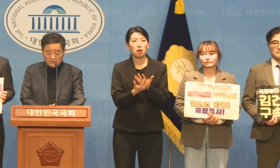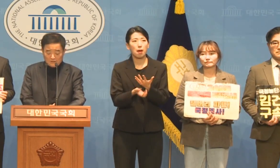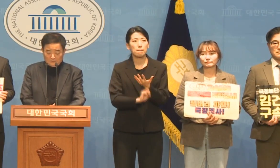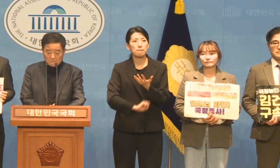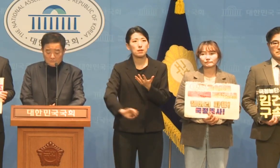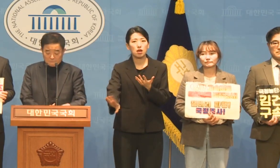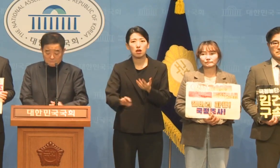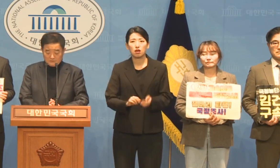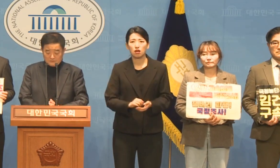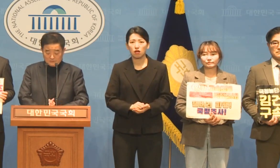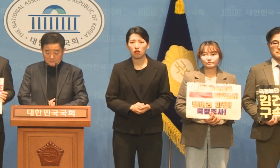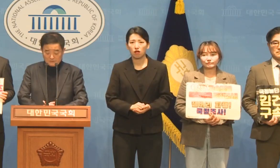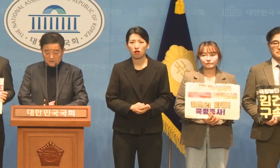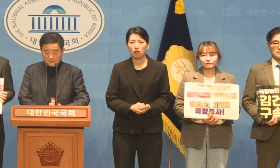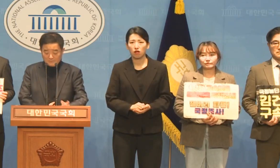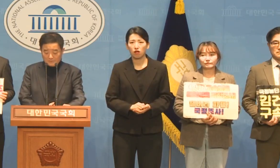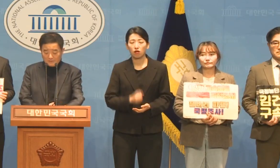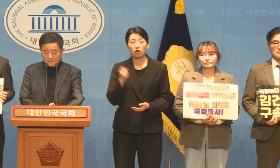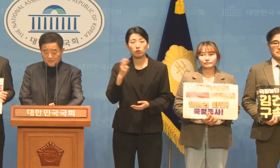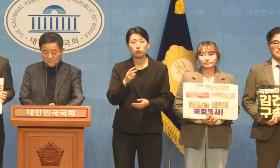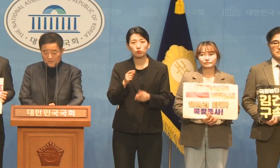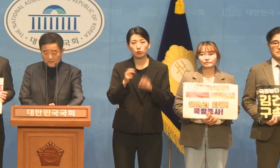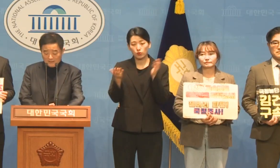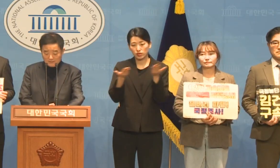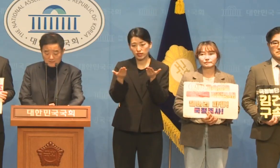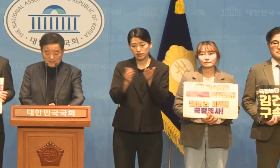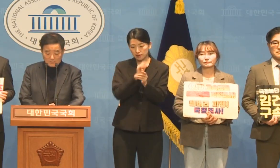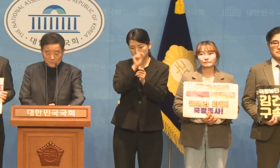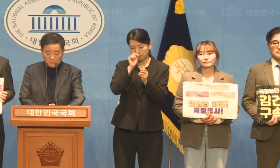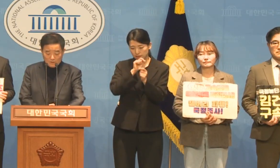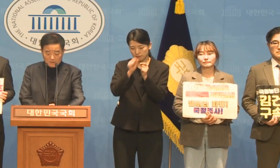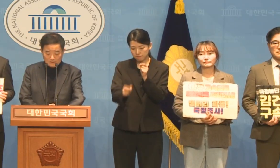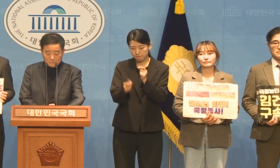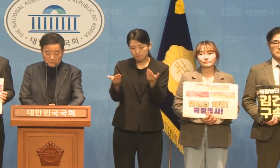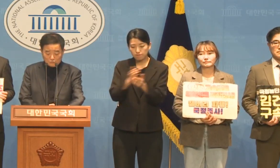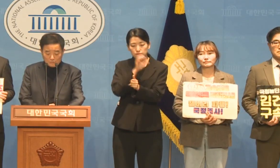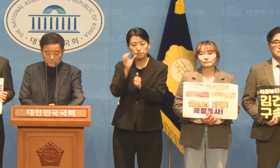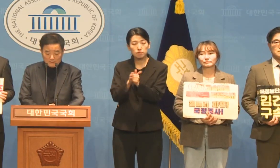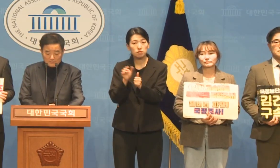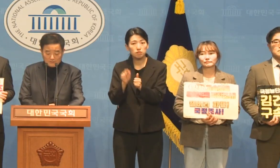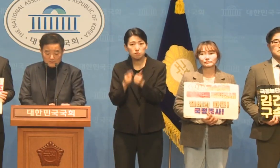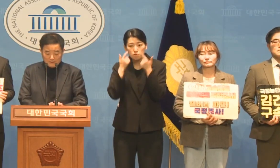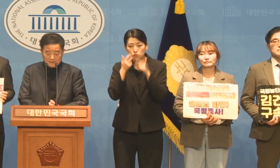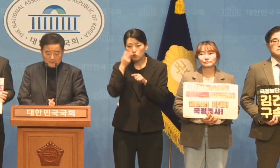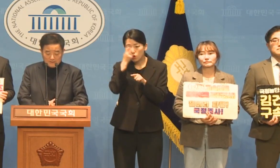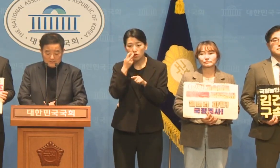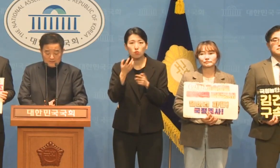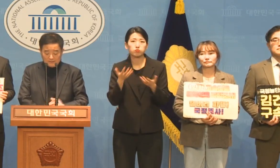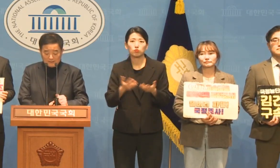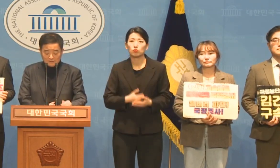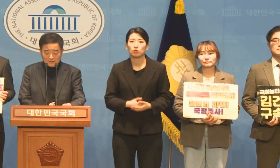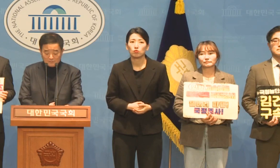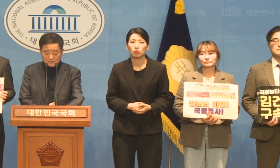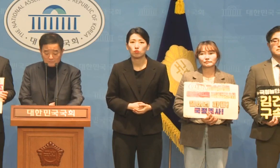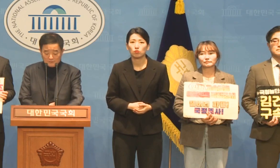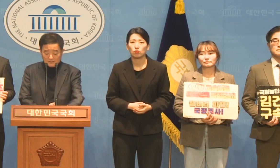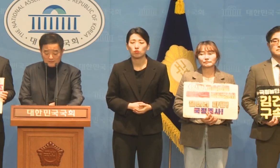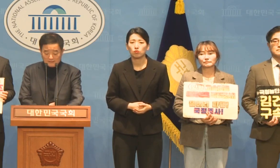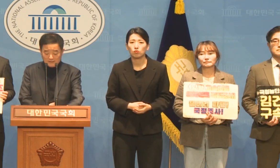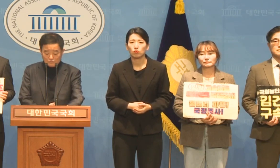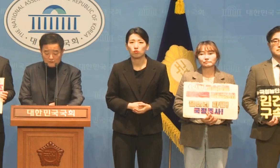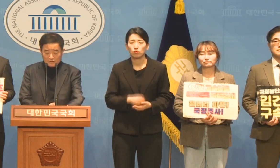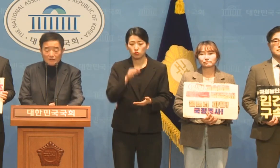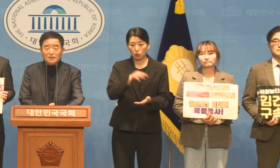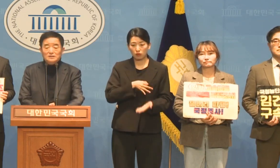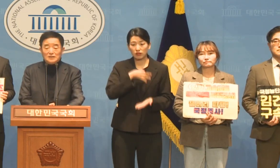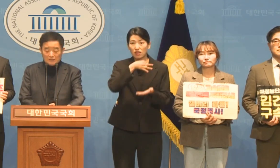업무를 미쳤는지 확인하지 않고 18억 6천만 원에 달하는 대금을 지급했다는